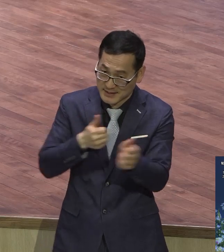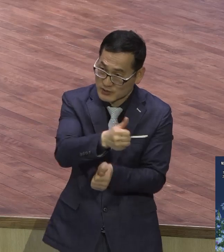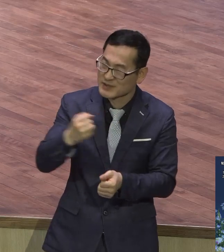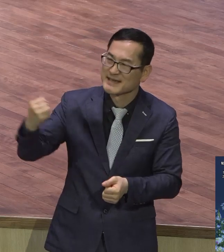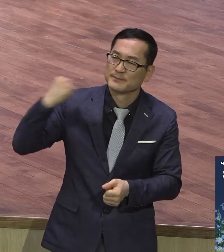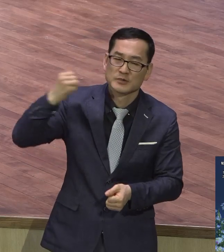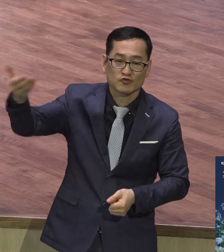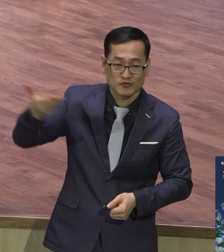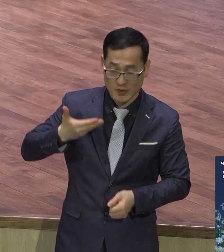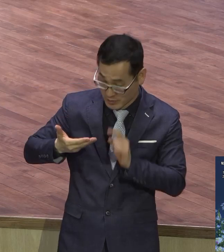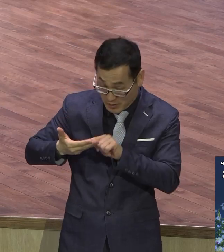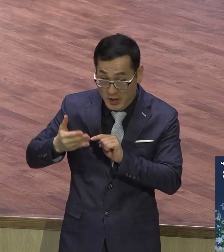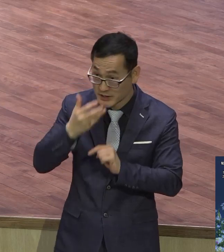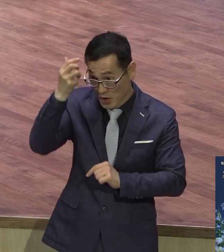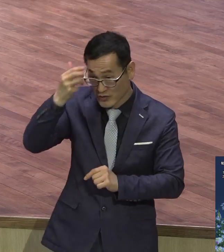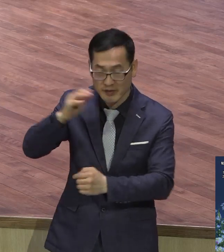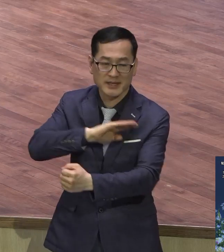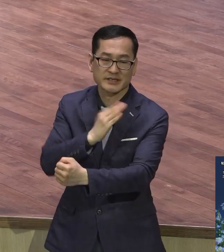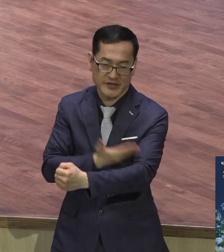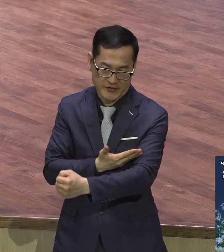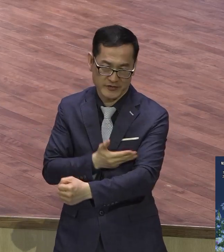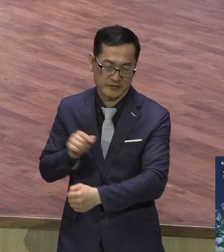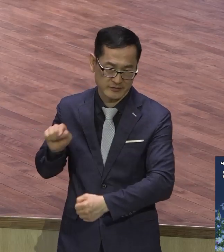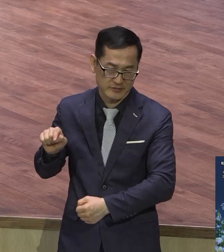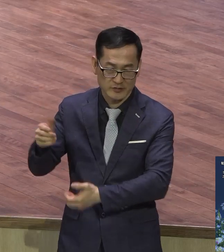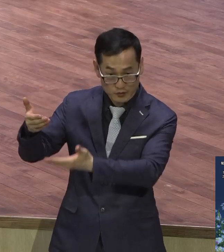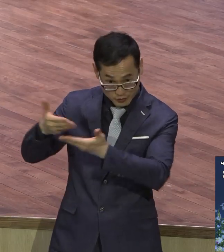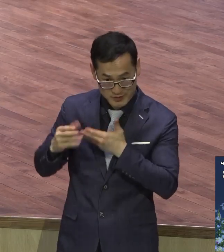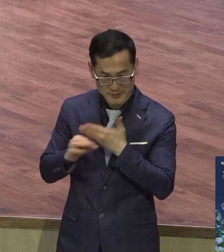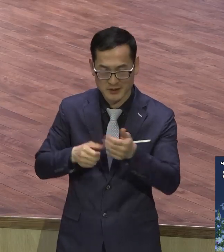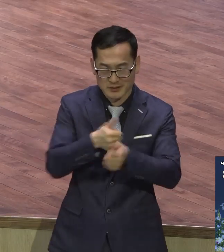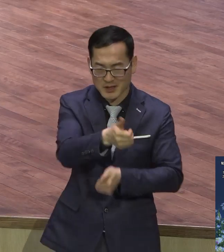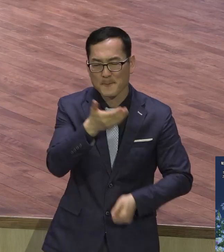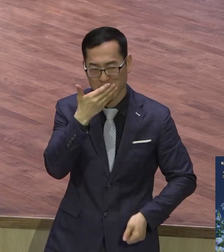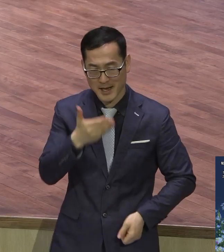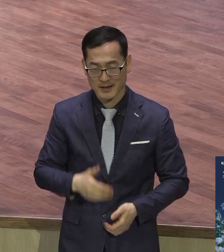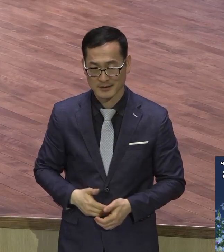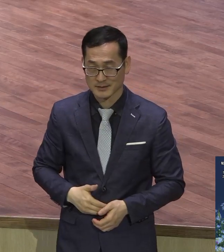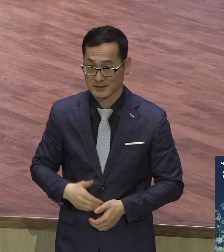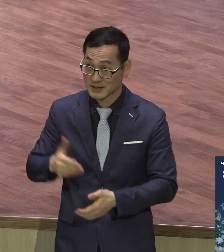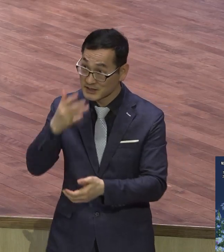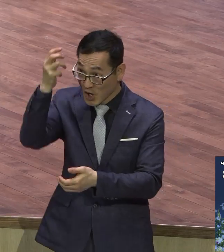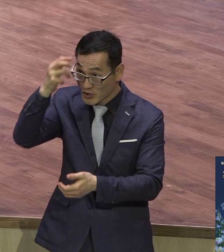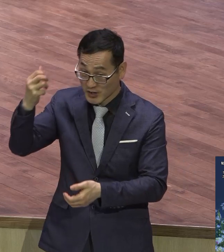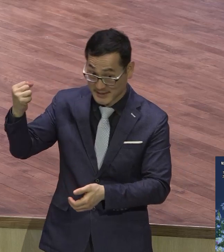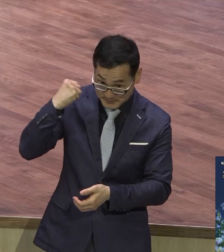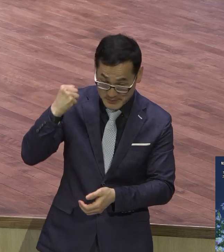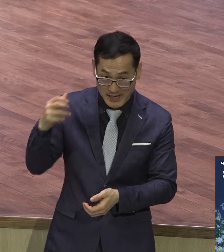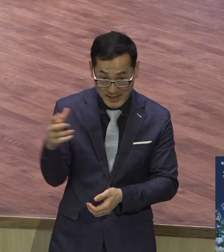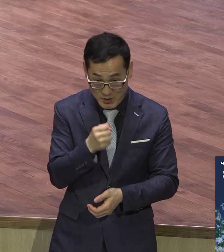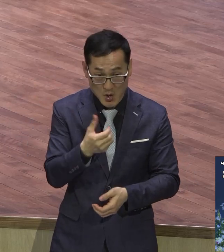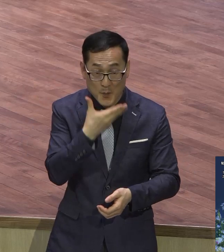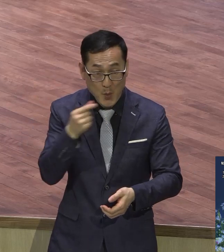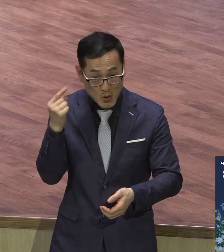바로 성령의 능력이에요. 성령의 능력. 성령의 능력을 힘입어서 우리가 보금적